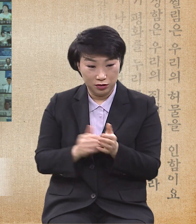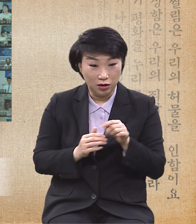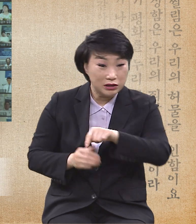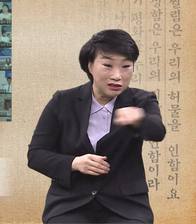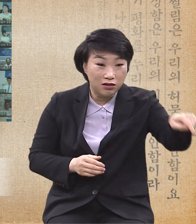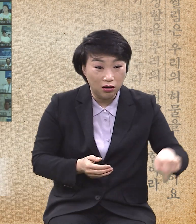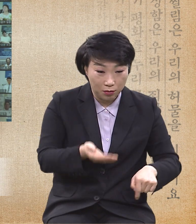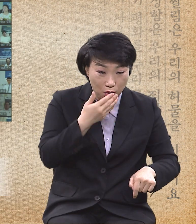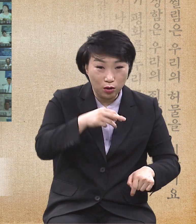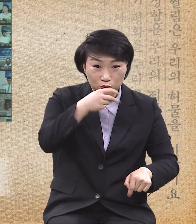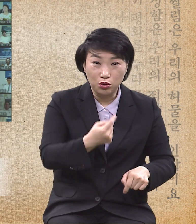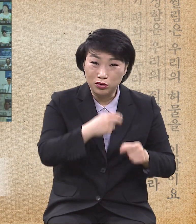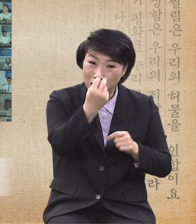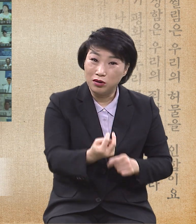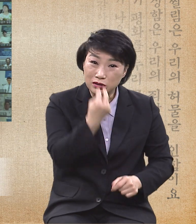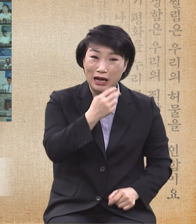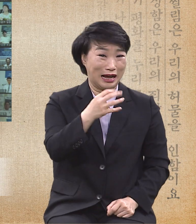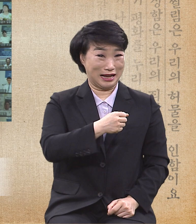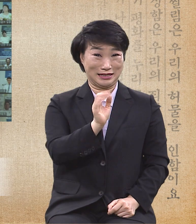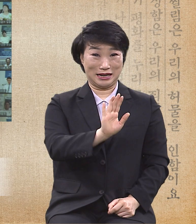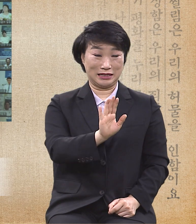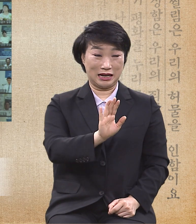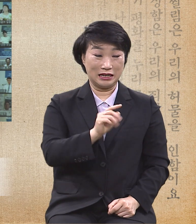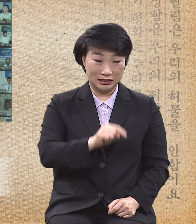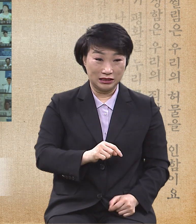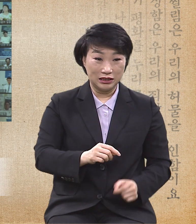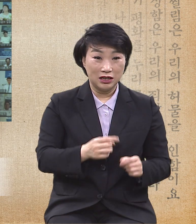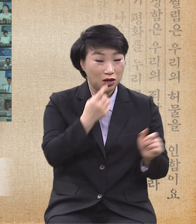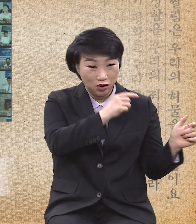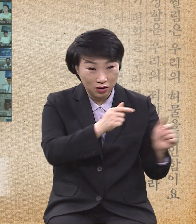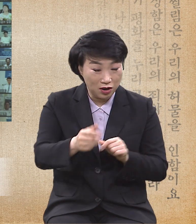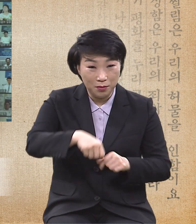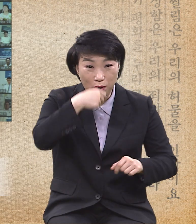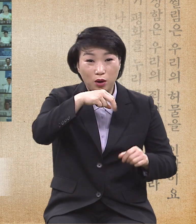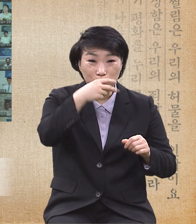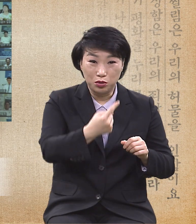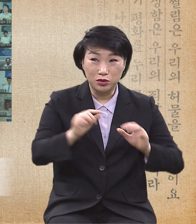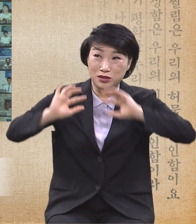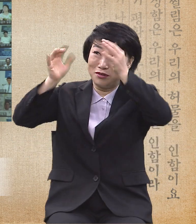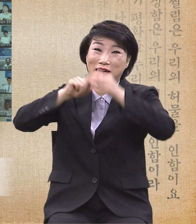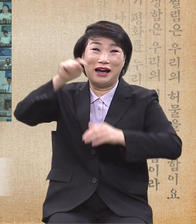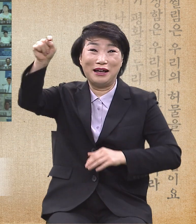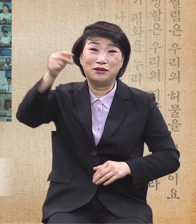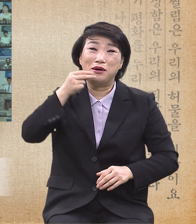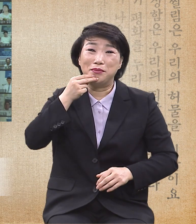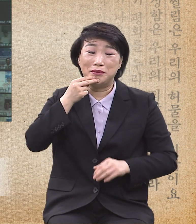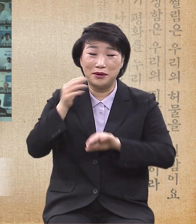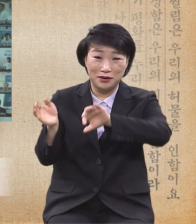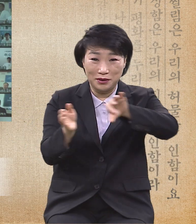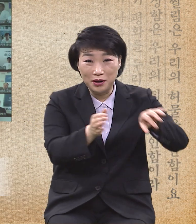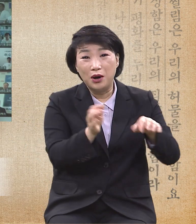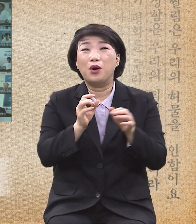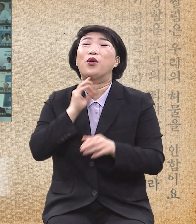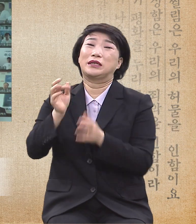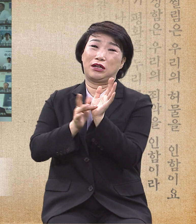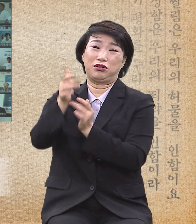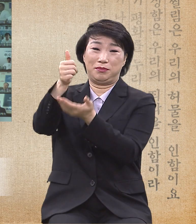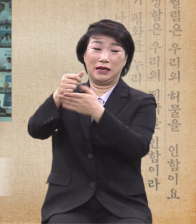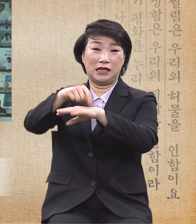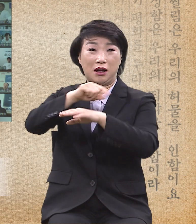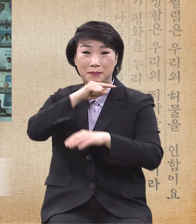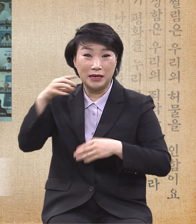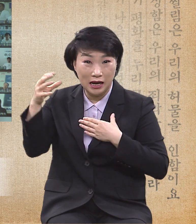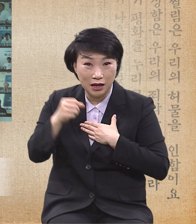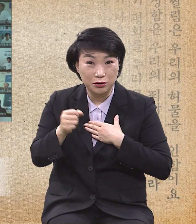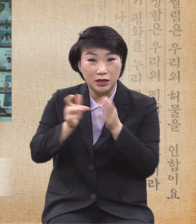영생 없잖아. 그것 가지고 천국 못 가잖아. 오직 예수의 살과 피로, 그의